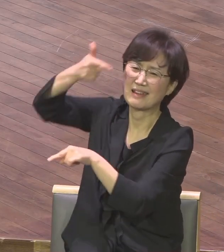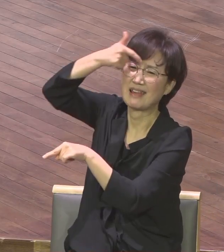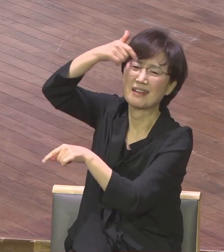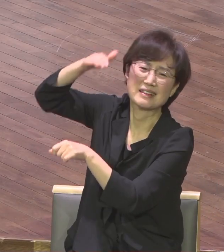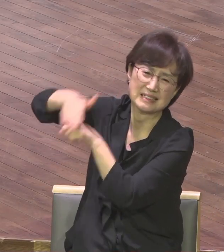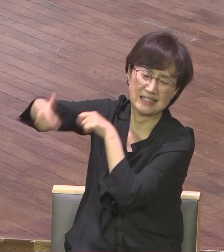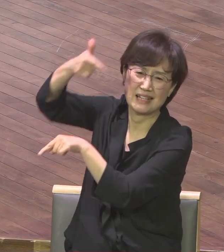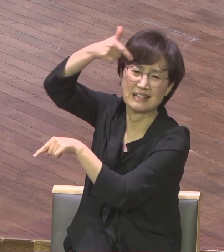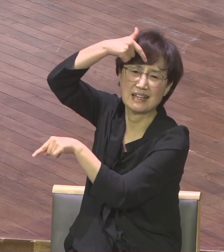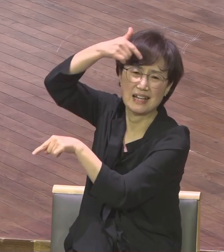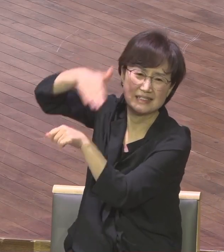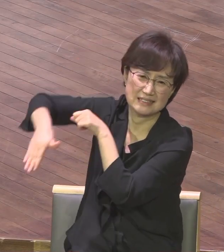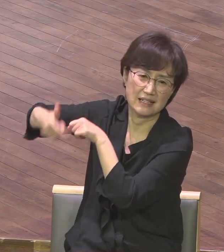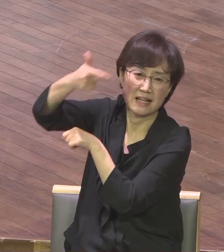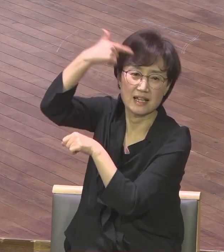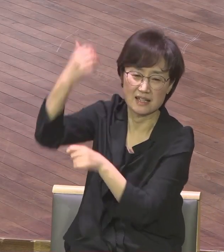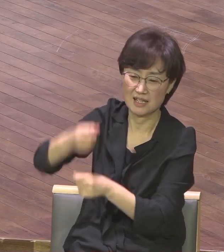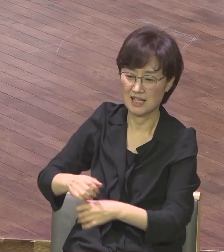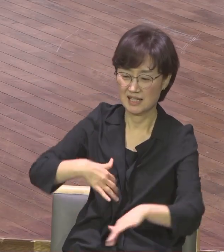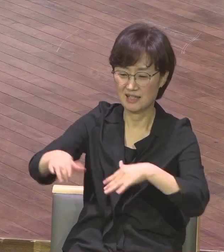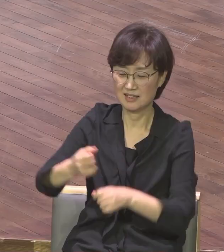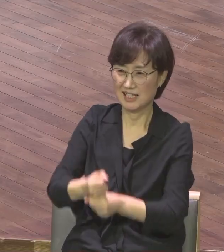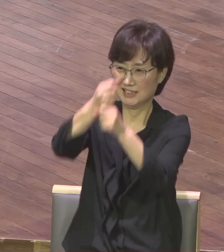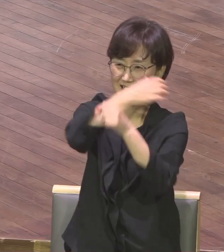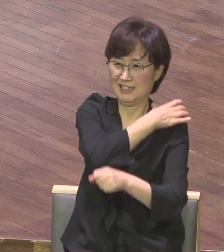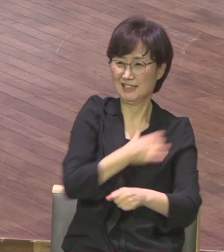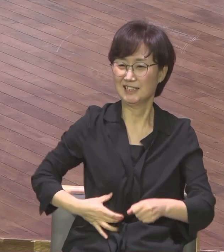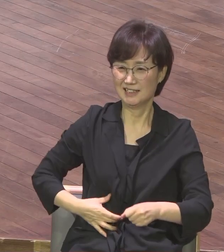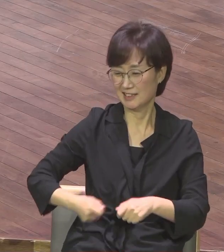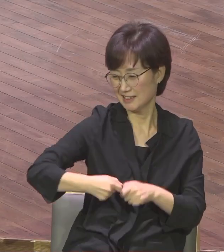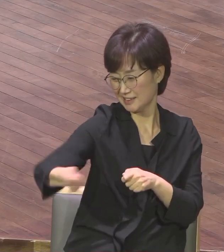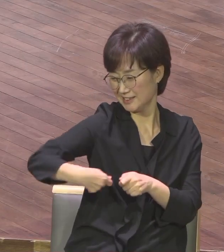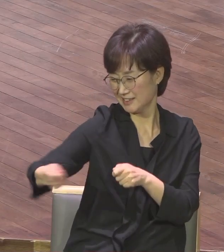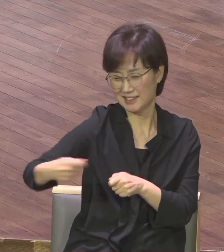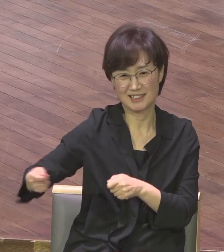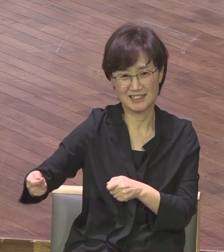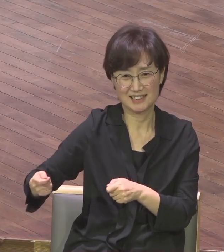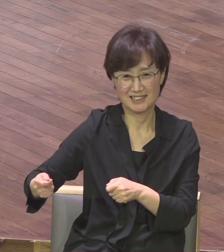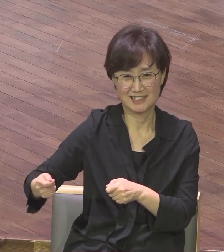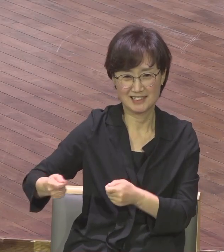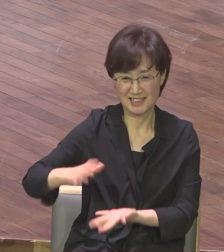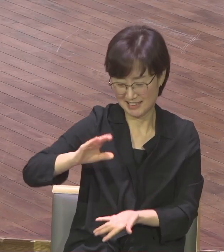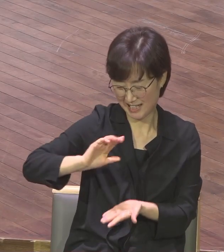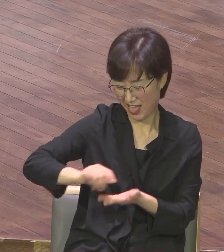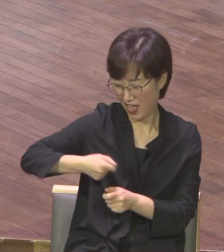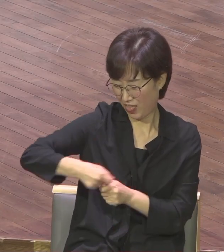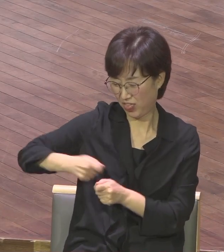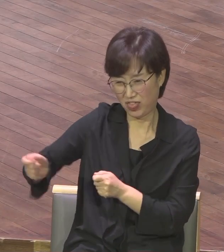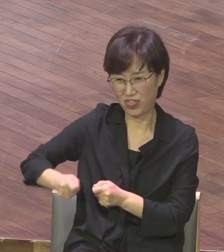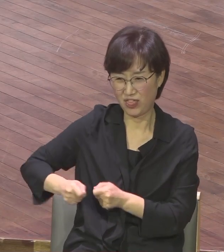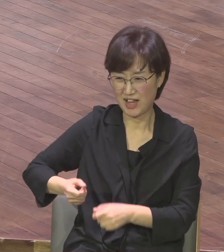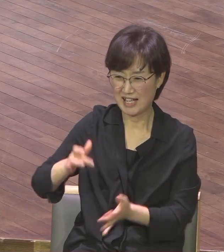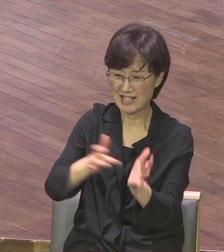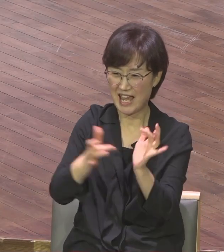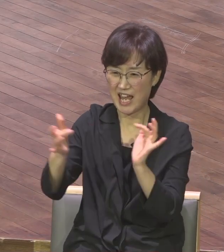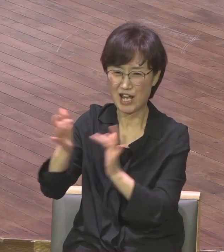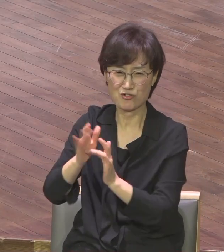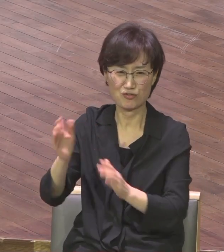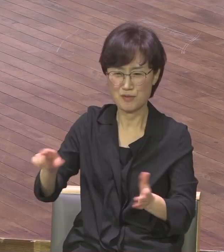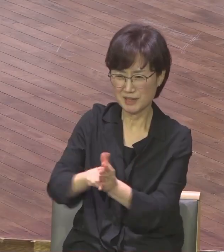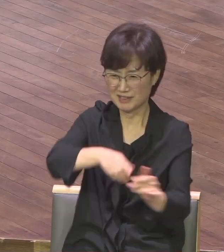많이 했습니다. 길거리에서 복음을 저도 한 주에 5,000장씩 한 달에 2만 장 전도지를